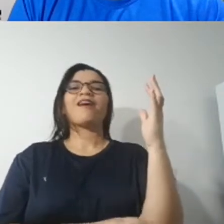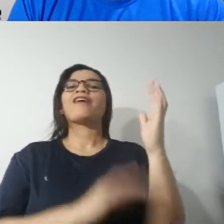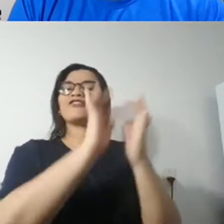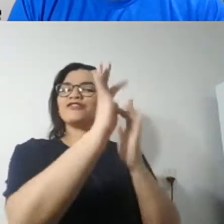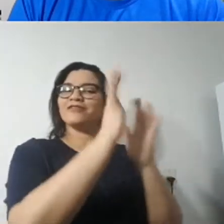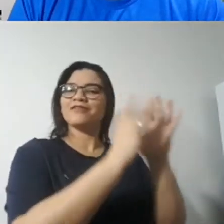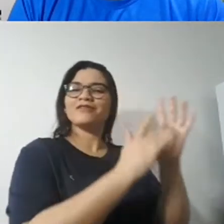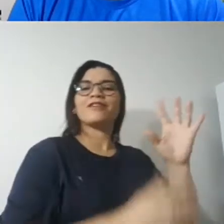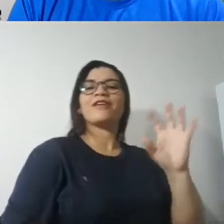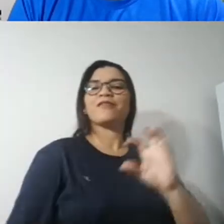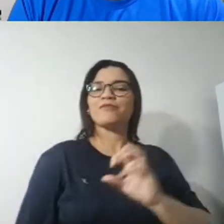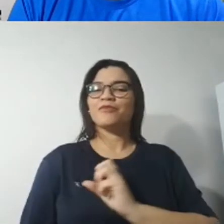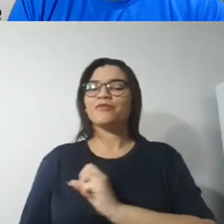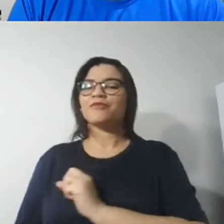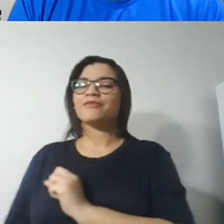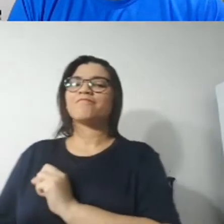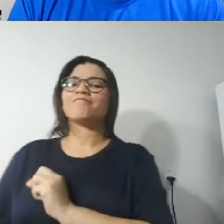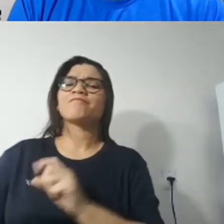Não há circunstância,